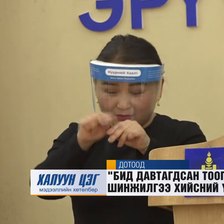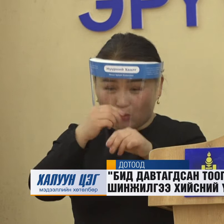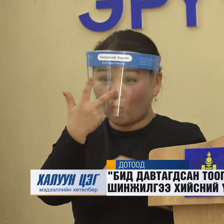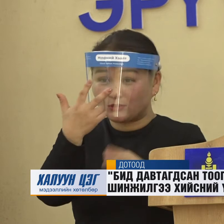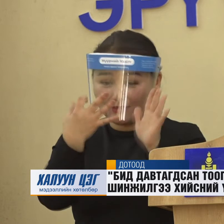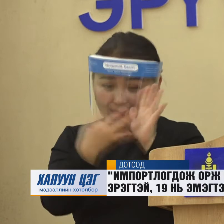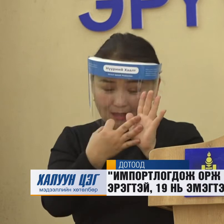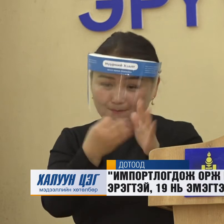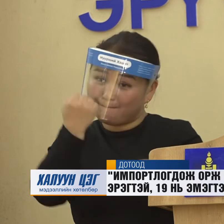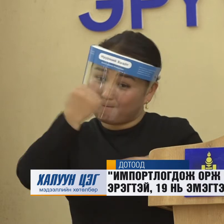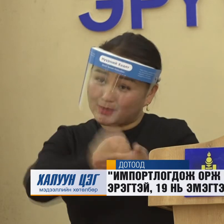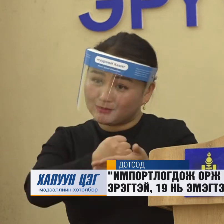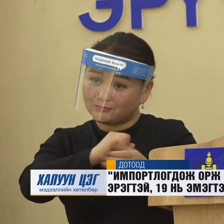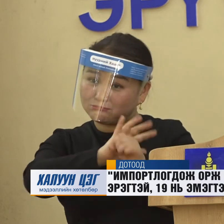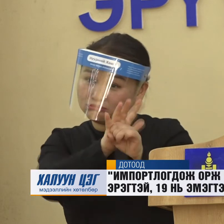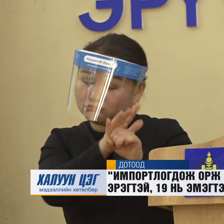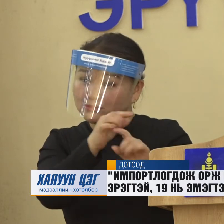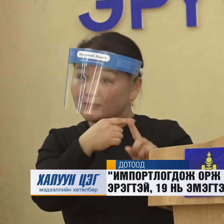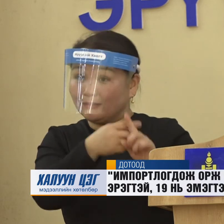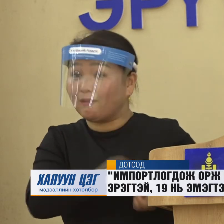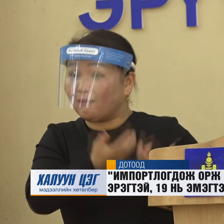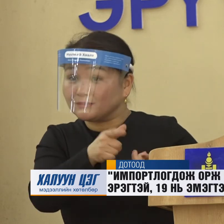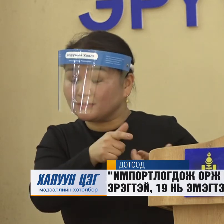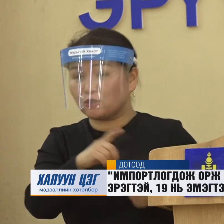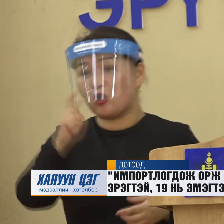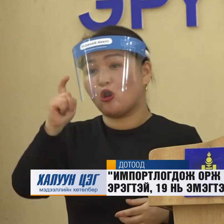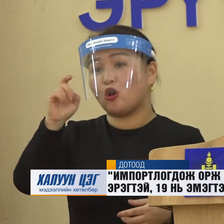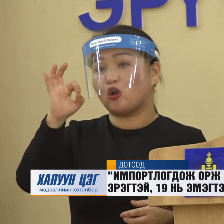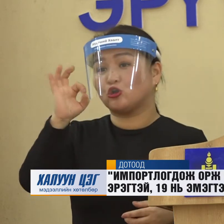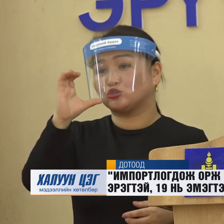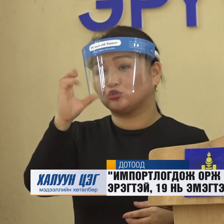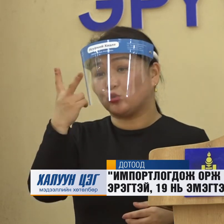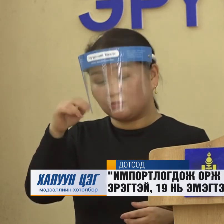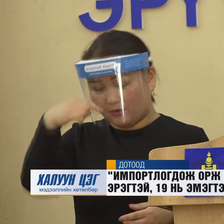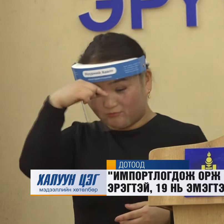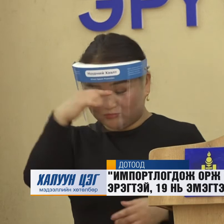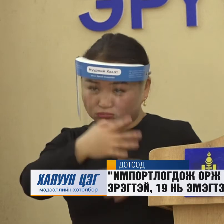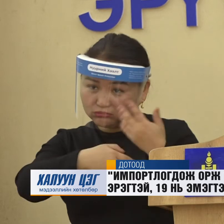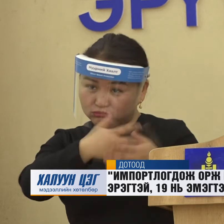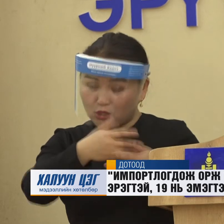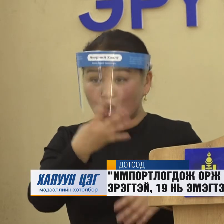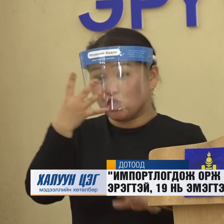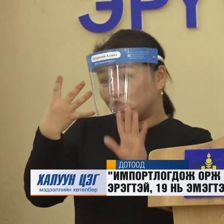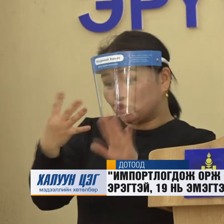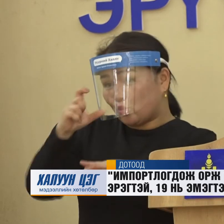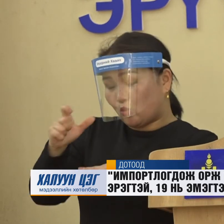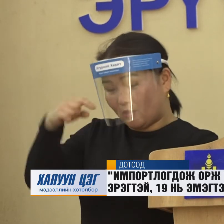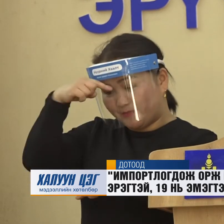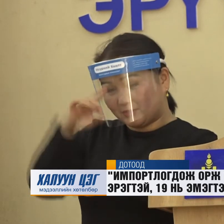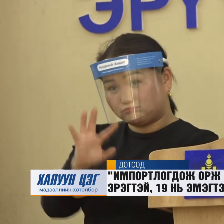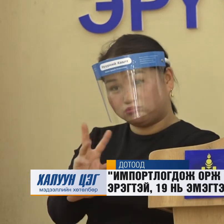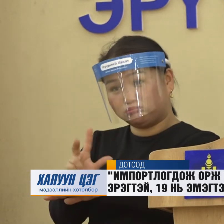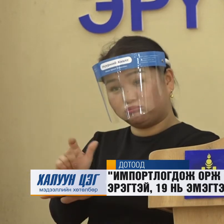батлагдсан тохиолдлыг бол бид нар халдвар төвчин судлалын үндэсний төвдөө эмчилсэн 9 хүнийг бол эрүүл зүйлээд гаргасан. За